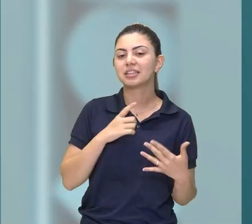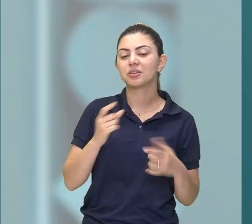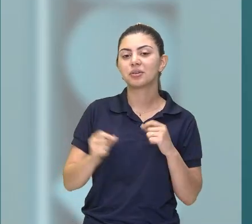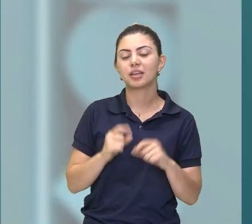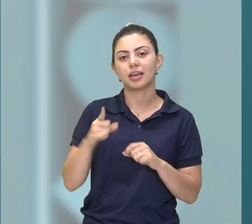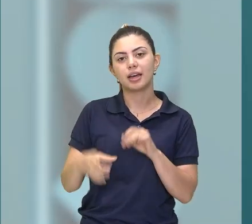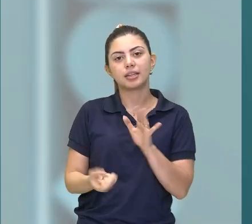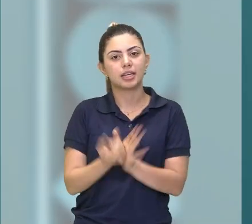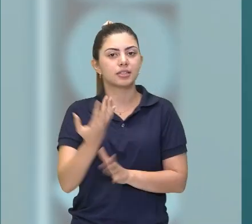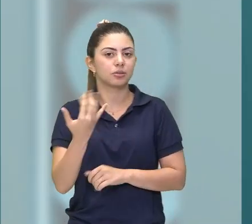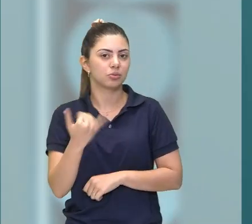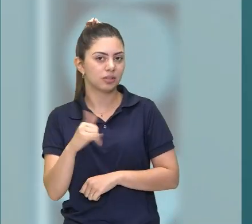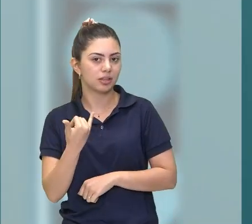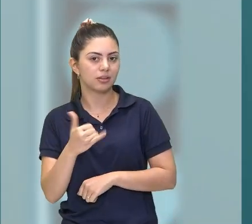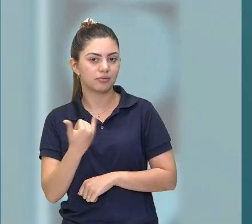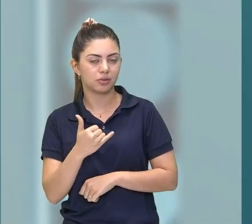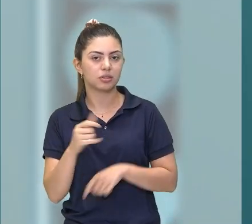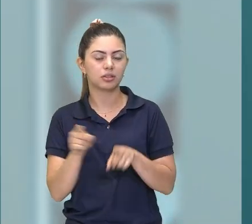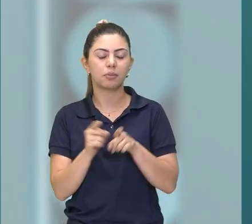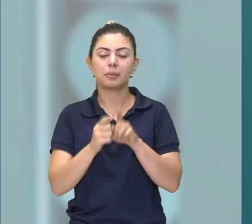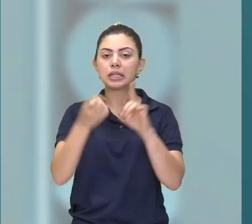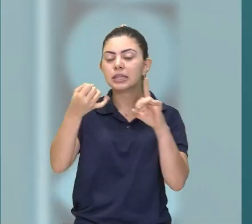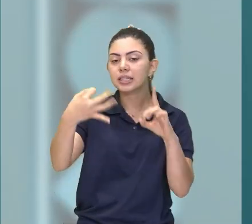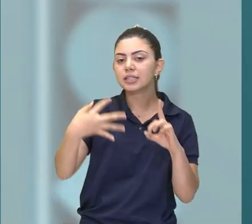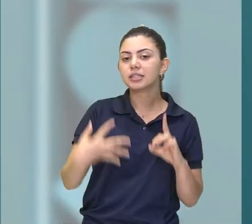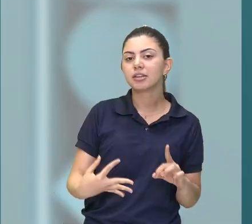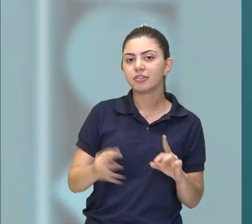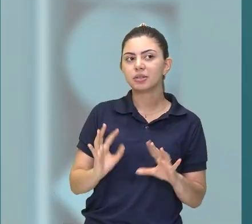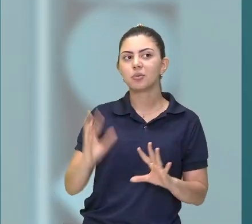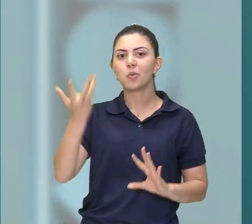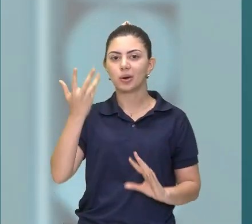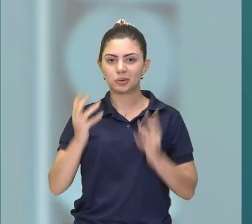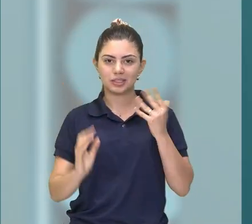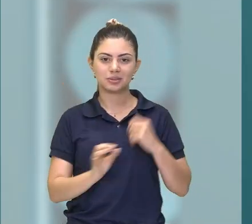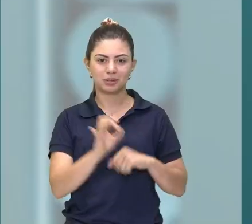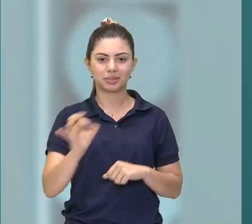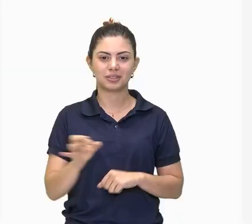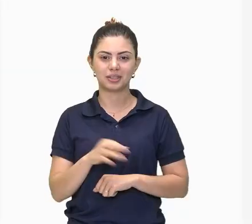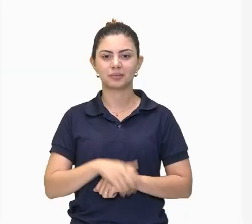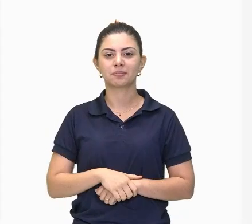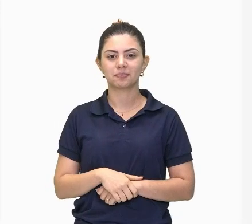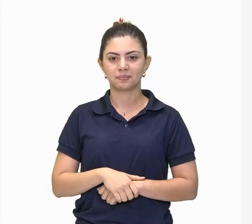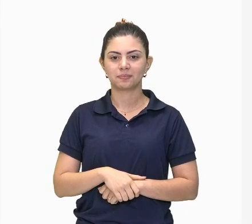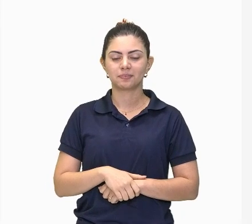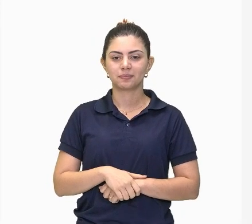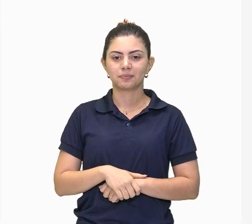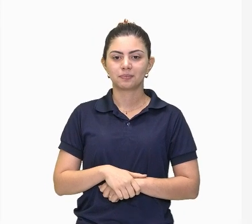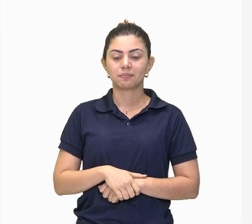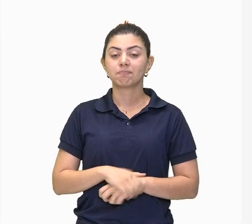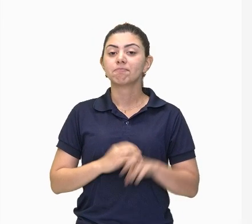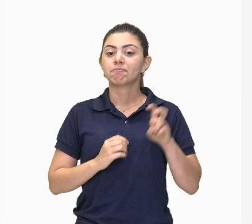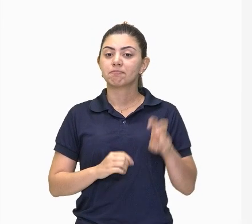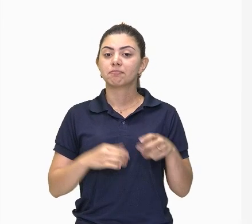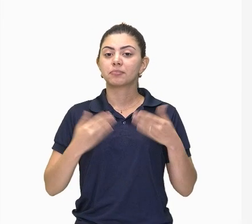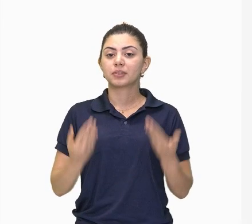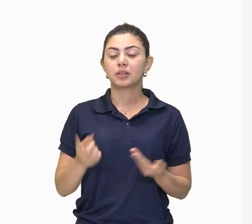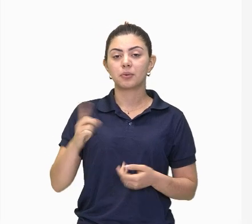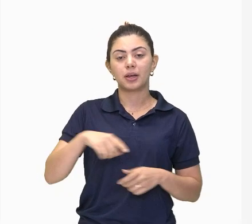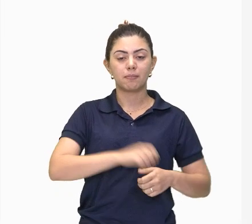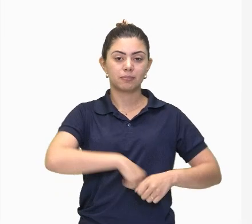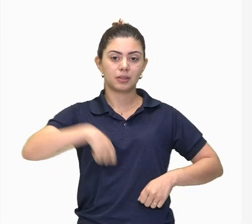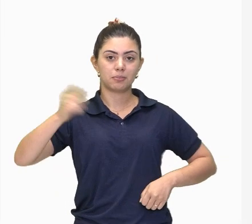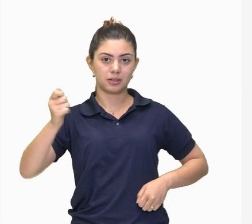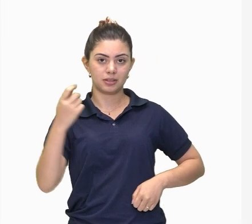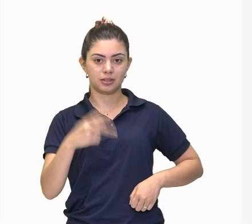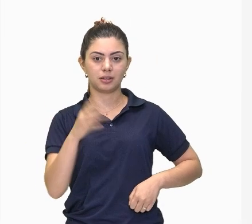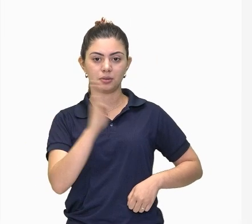telefone e, ao mesmo tempo, descrevendo esses acontecimentos. Vamos continuar. Na independência do Brasil,